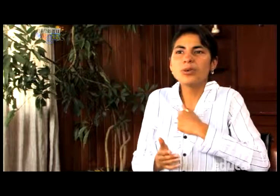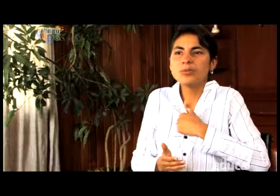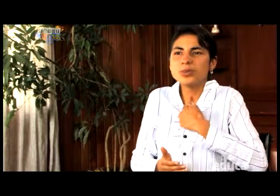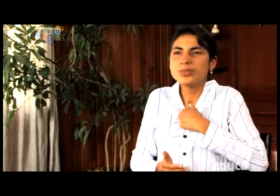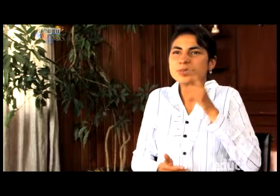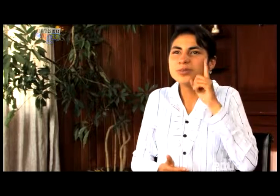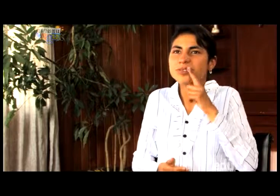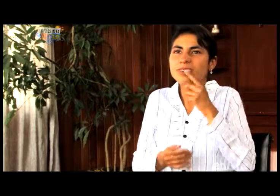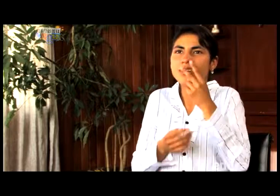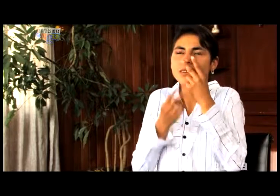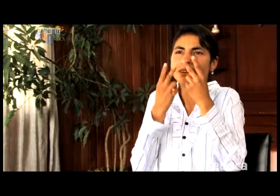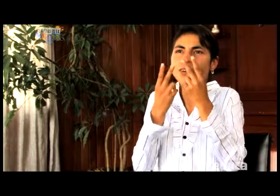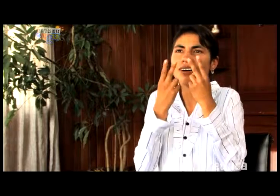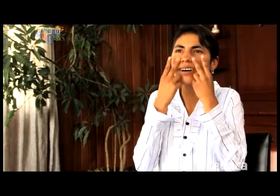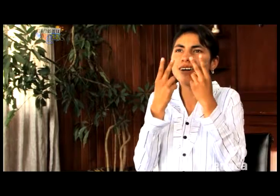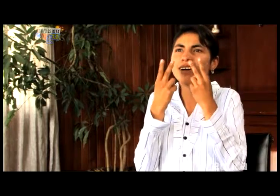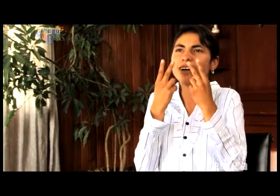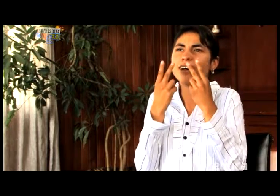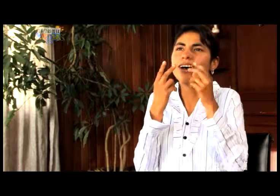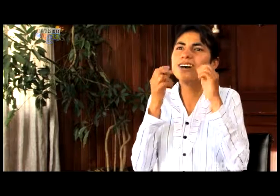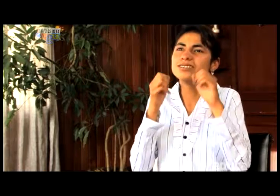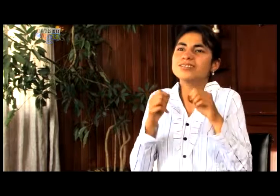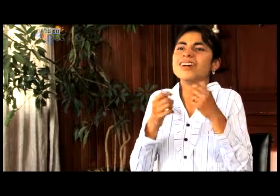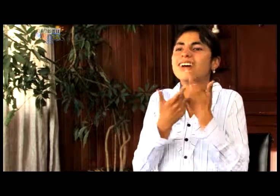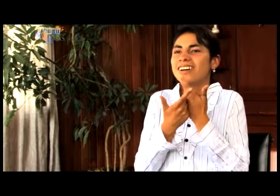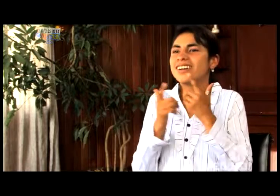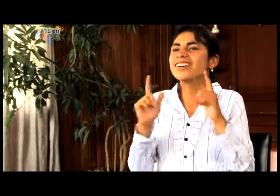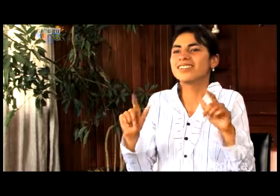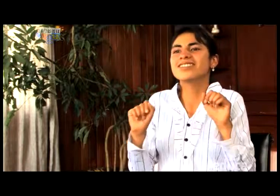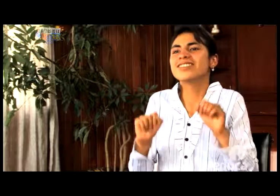poco la lengua de señas. Miré y me sentí libre.